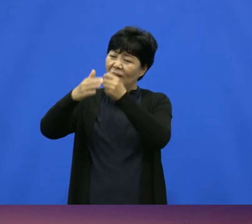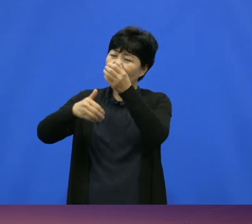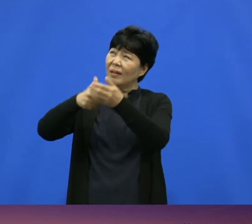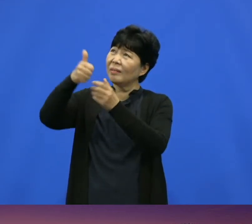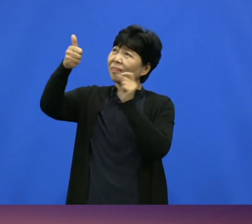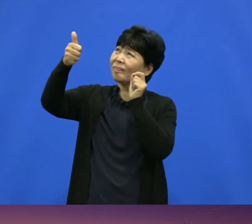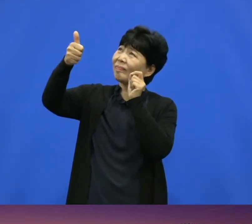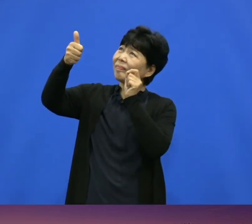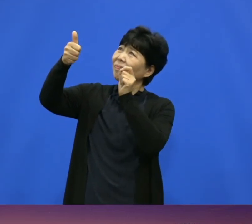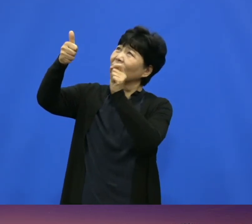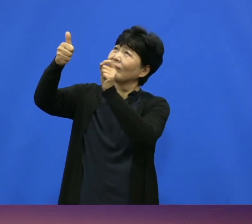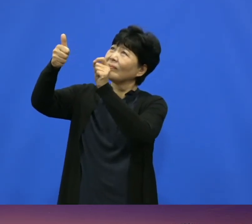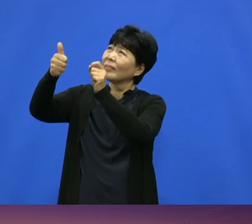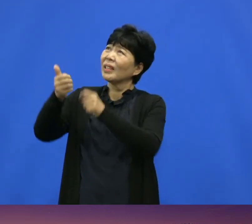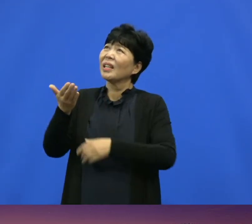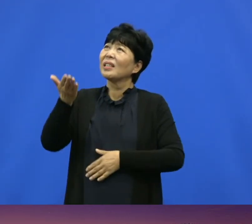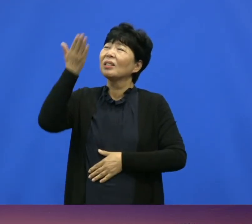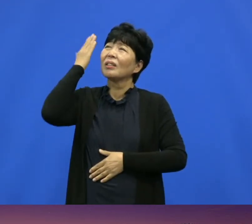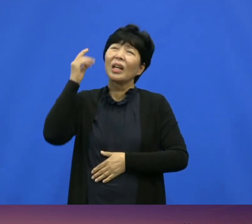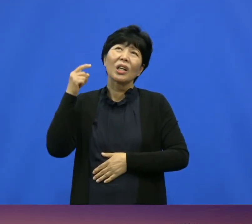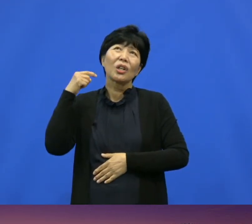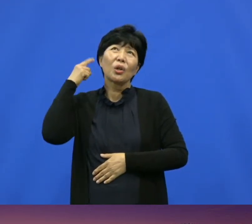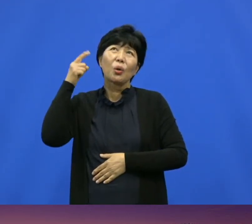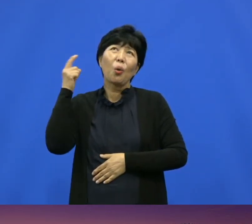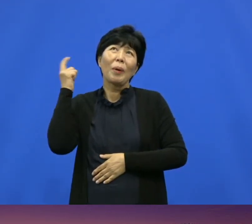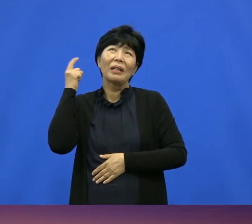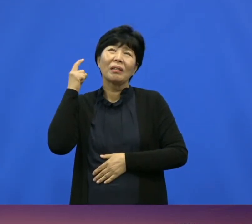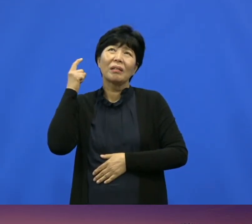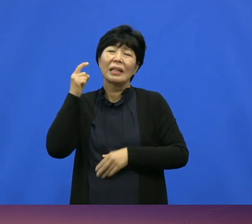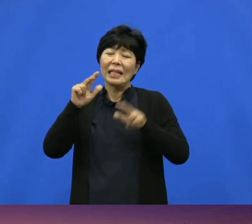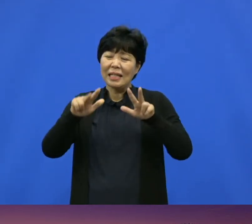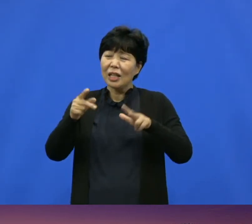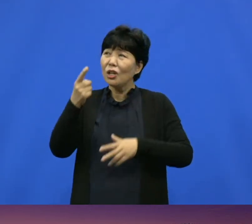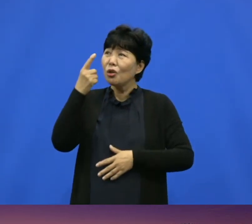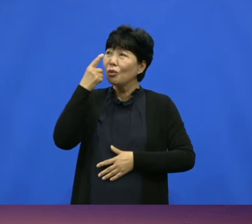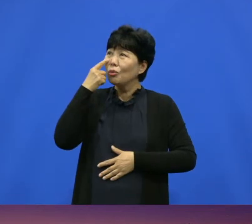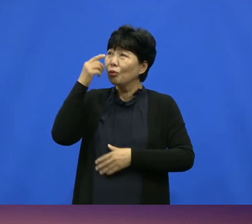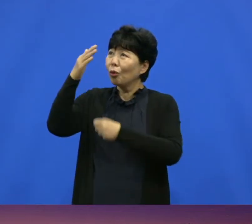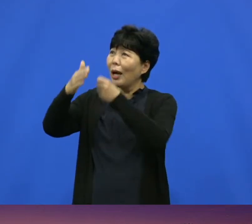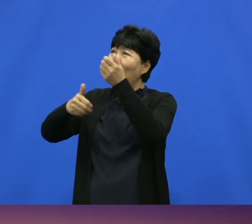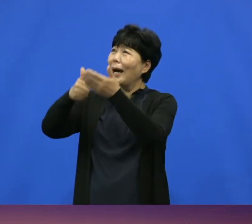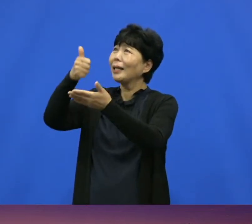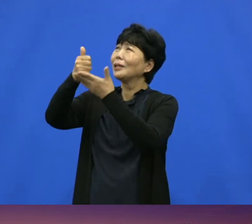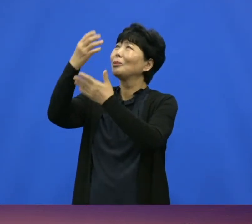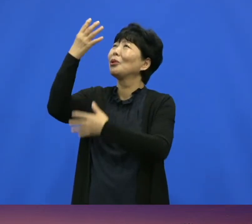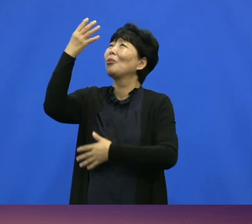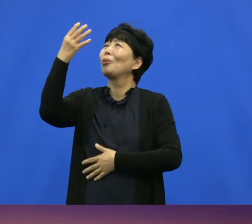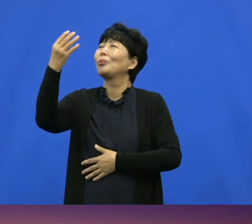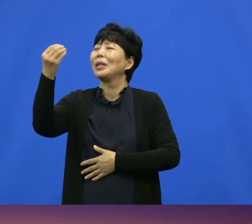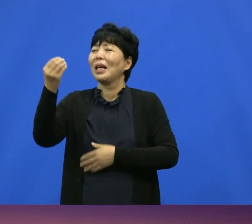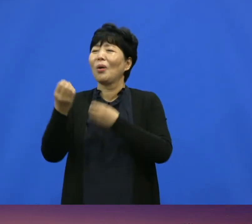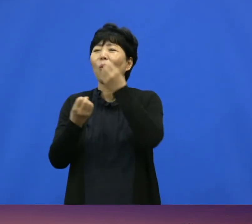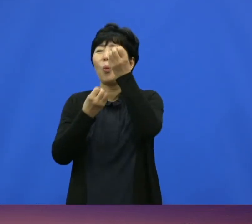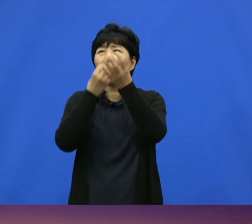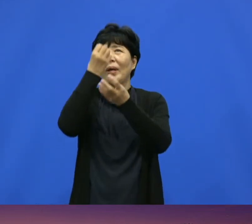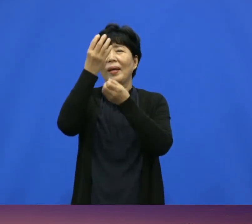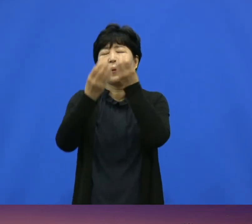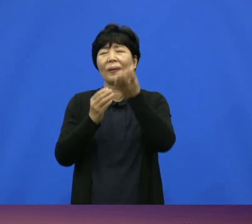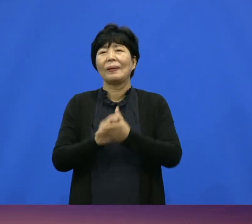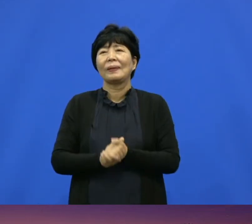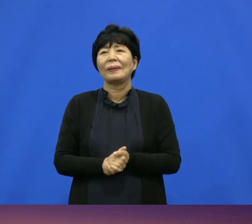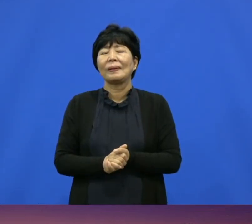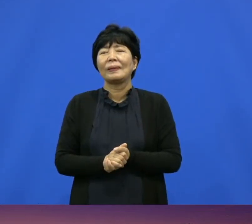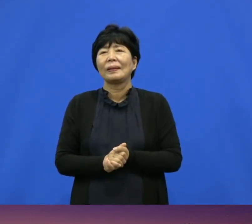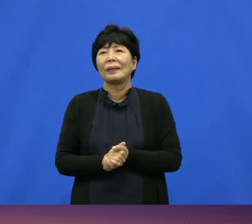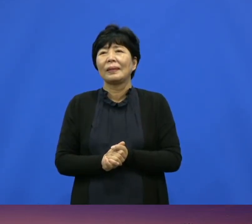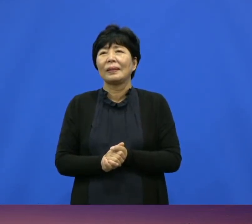눈으로 주님을 뵙습니다. 전혀 다른 차원으로 가는 것을 보게 되죠. 오늘